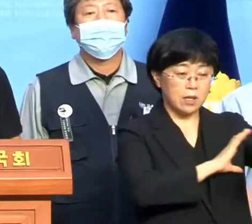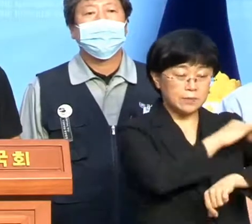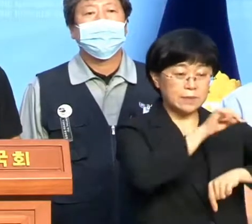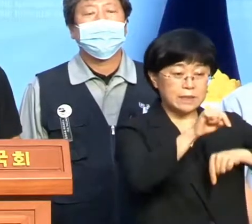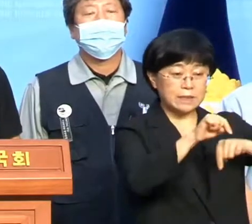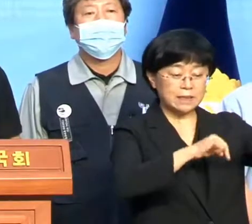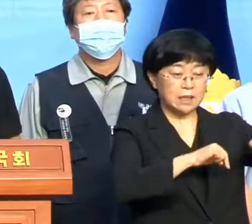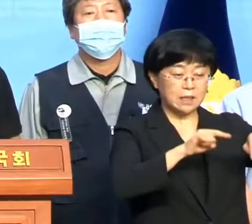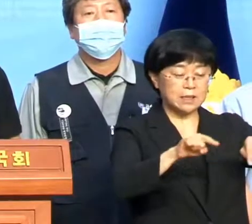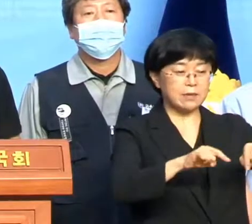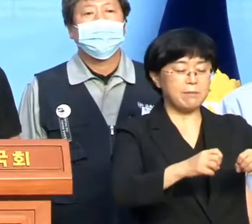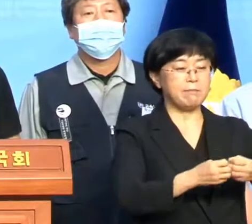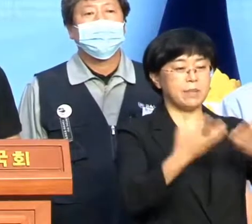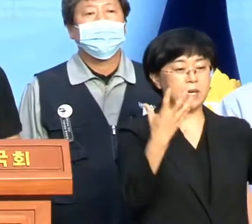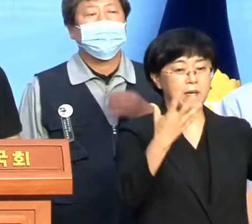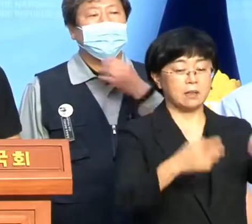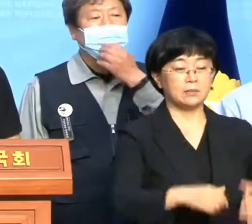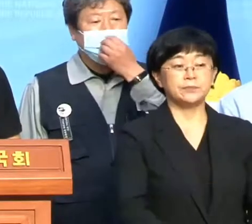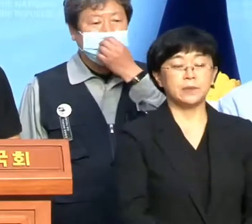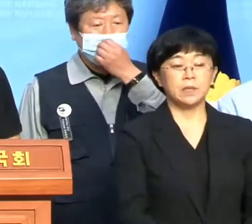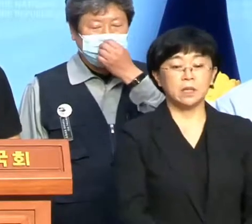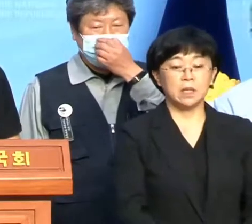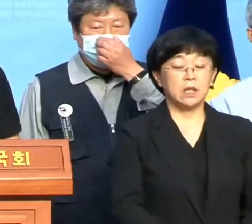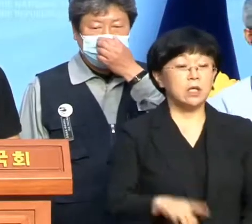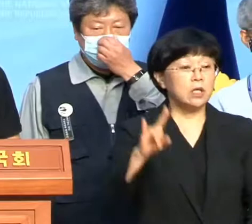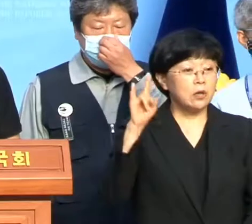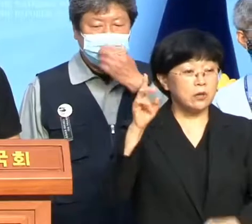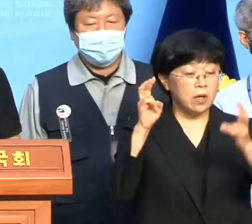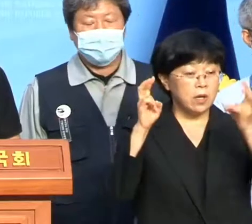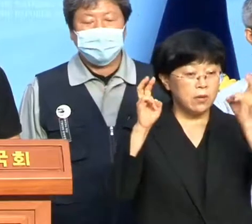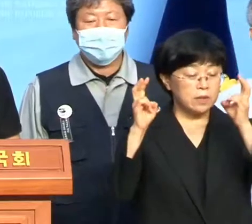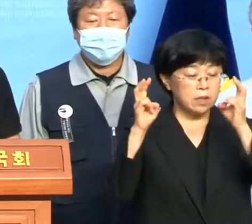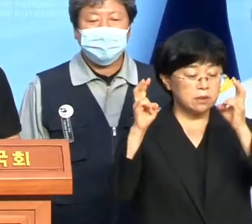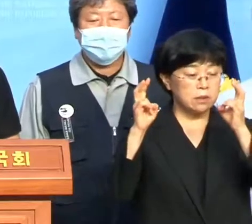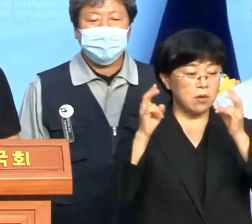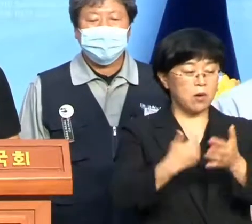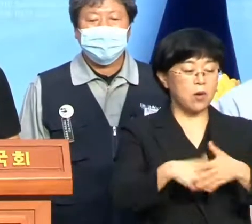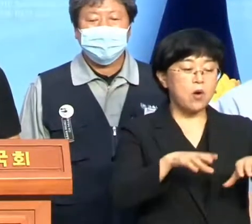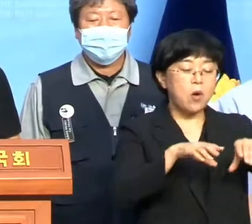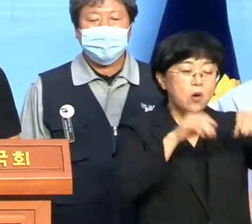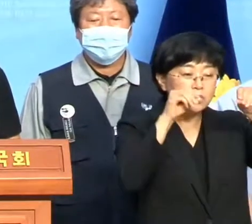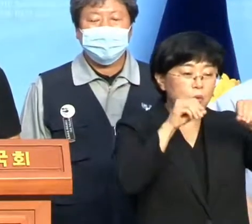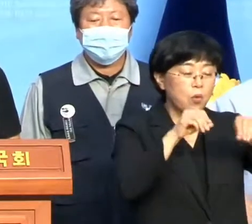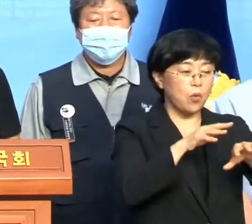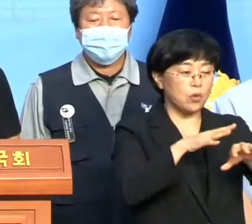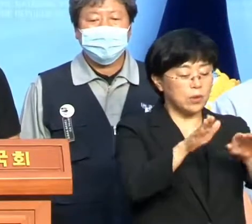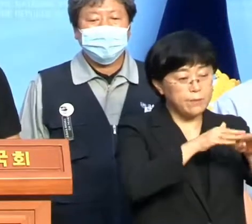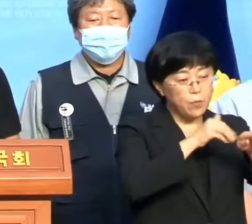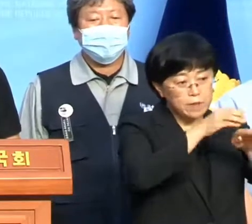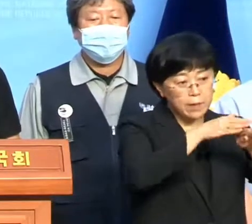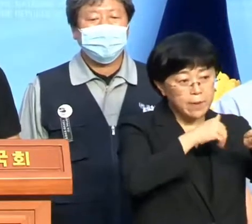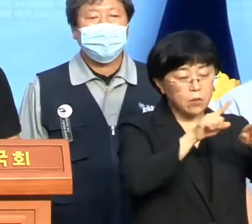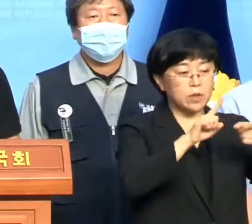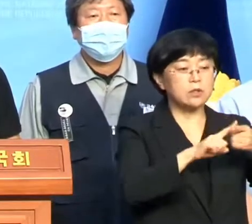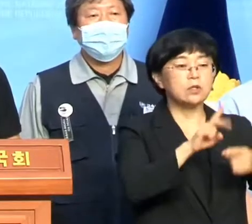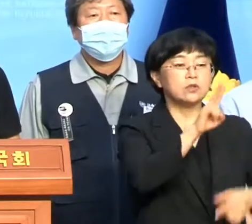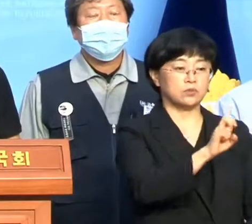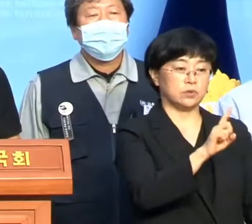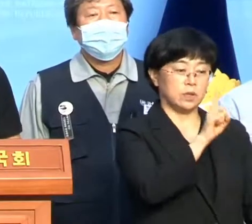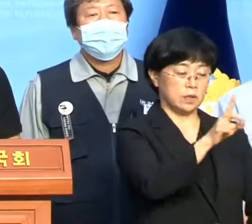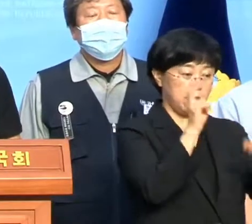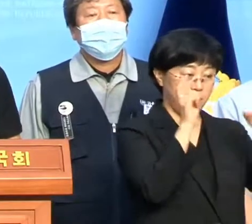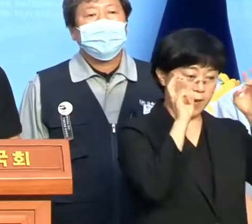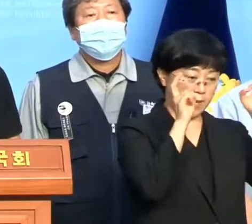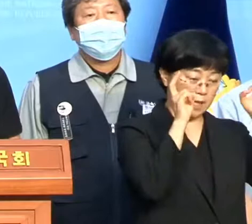곪아 터졌다 현대중공업에서 건조와 도장 작업을 맡고 있는 21개 업체